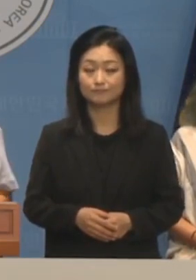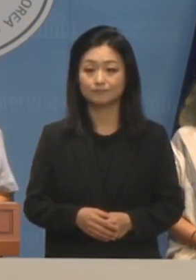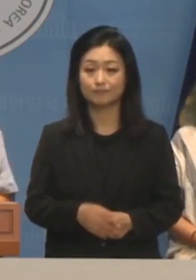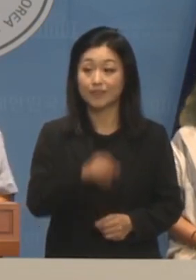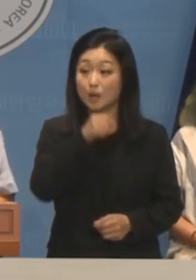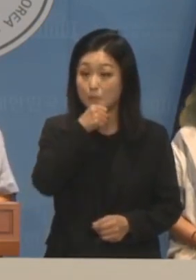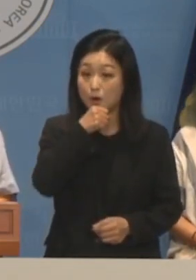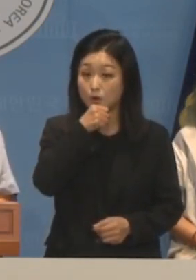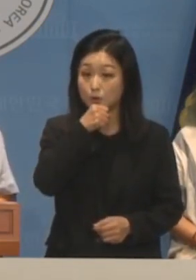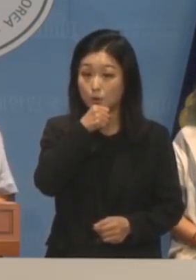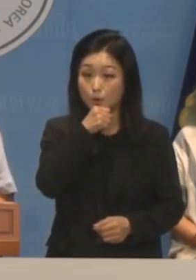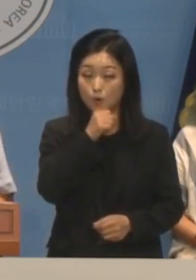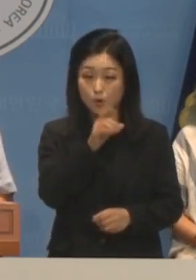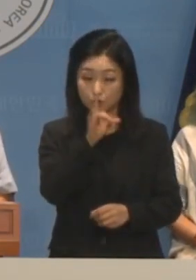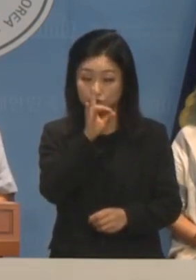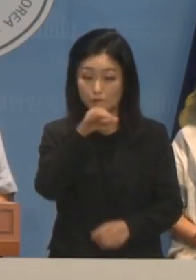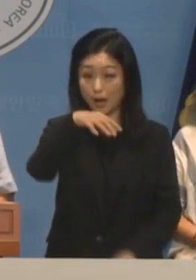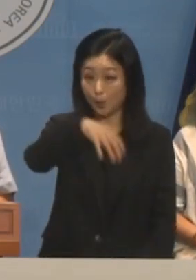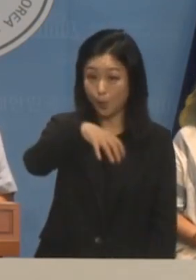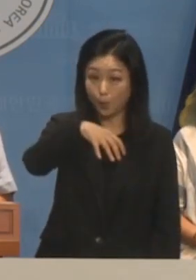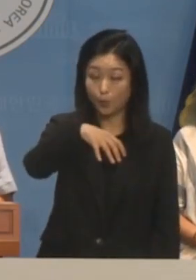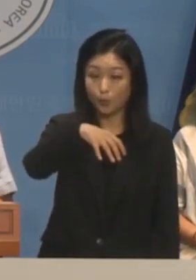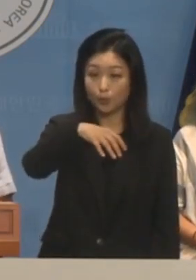명동 한복판에